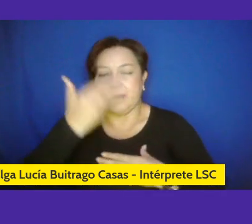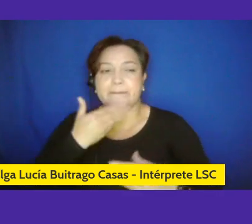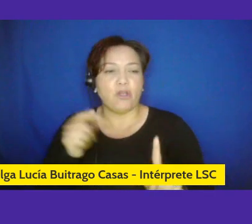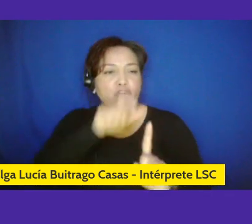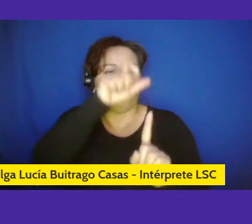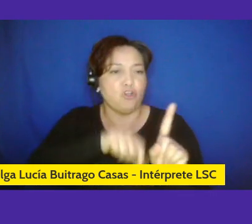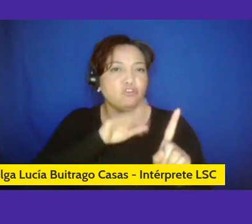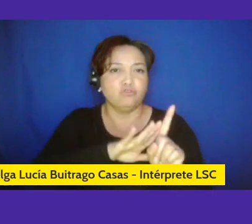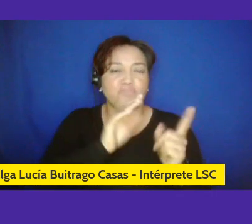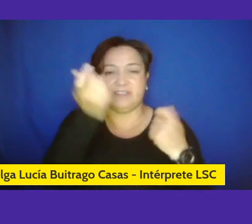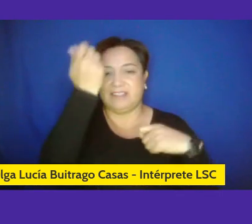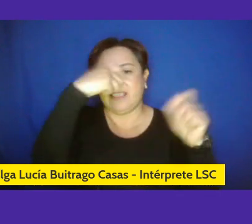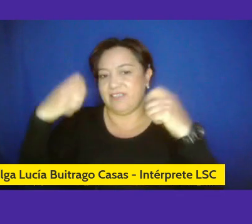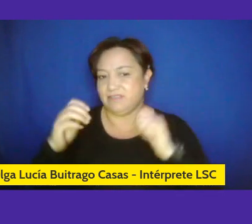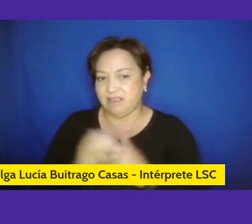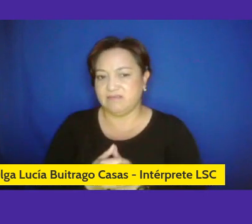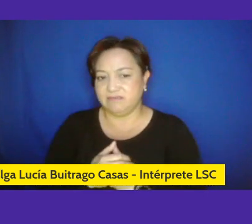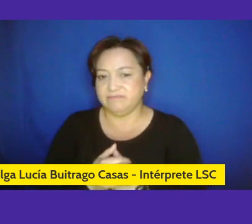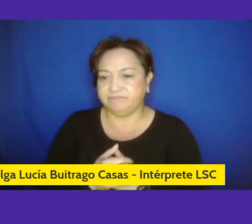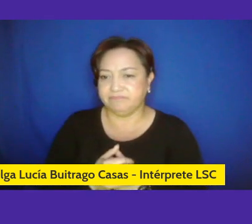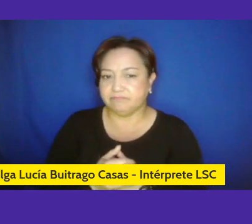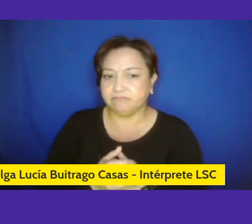Que muchos distribuidores son agentes de ventas también.